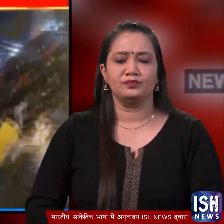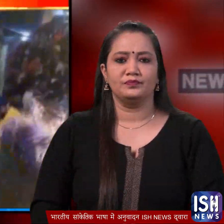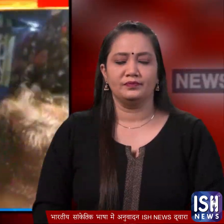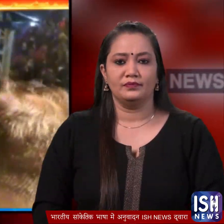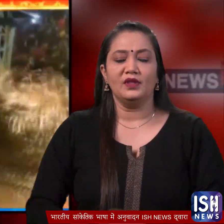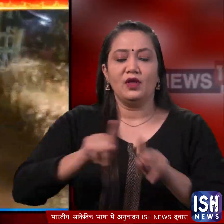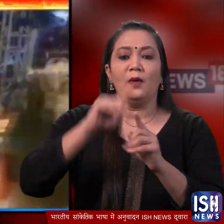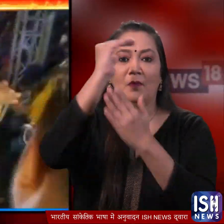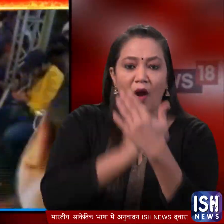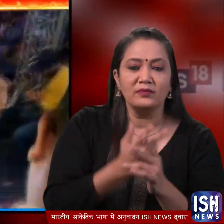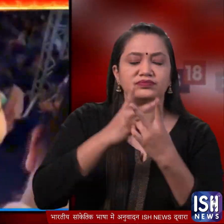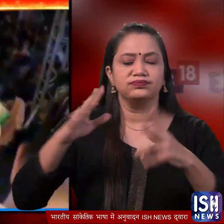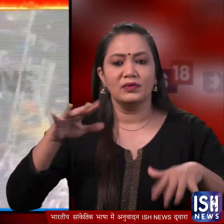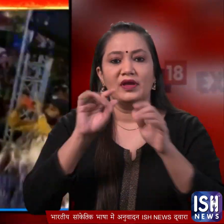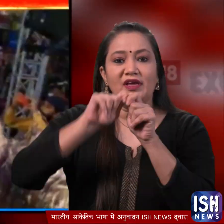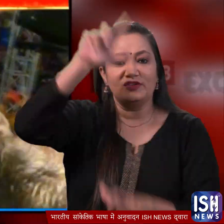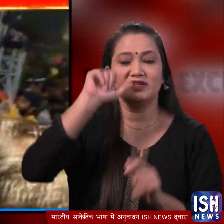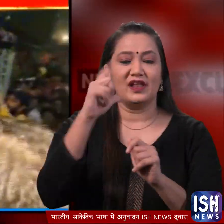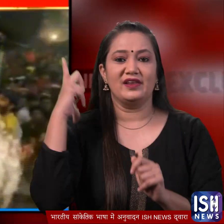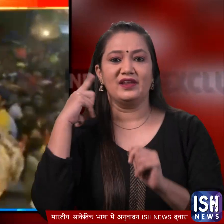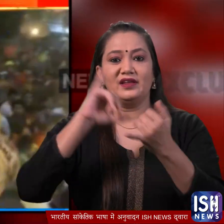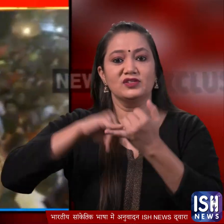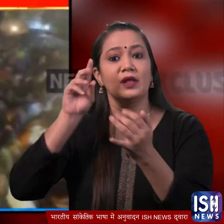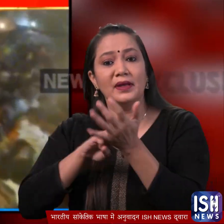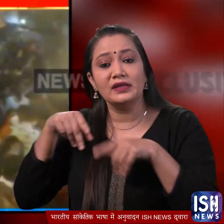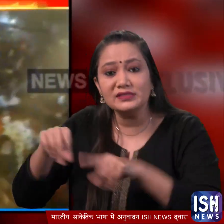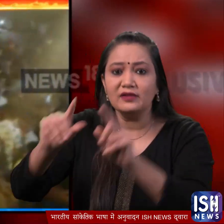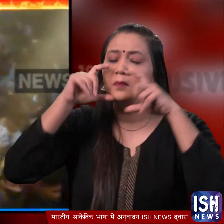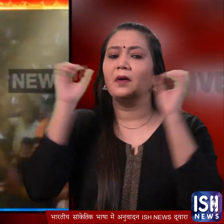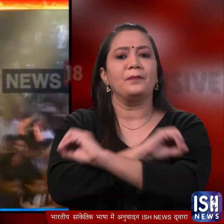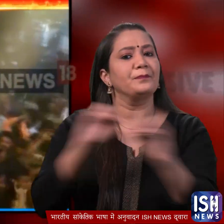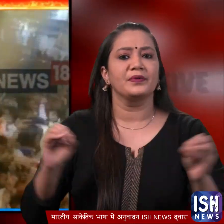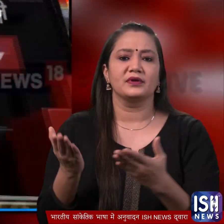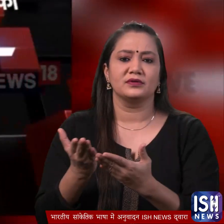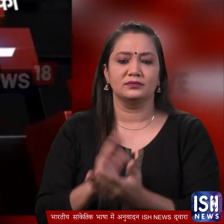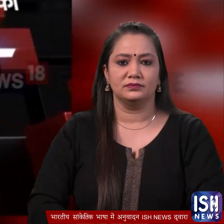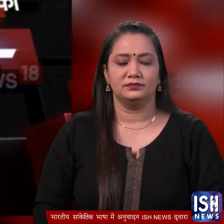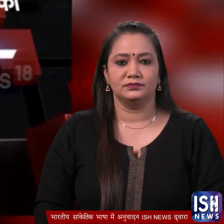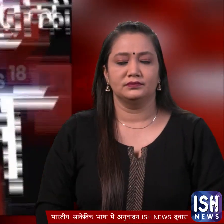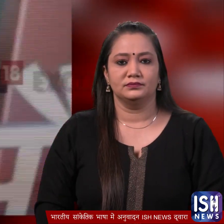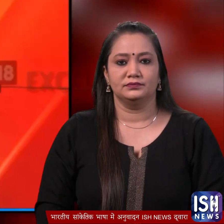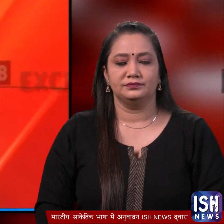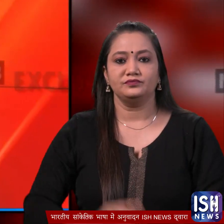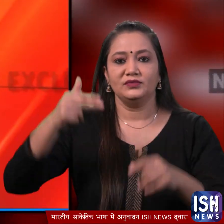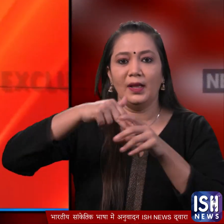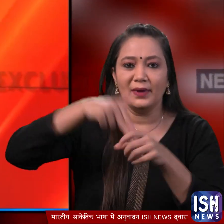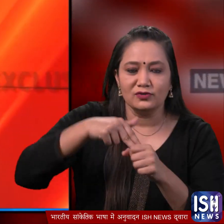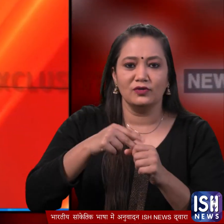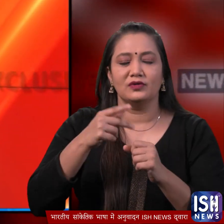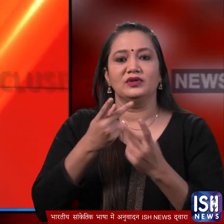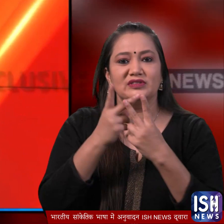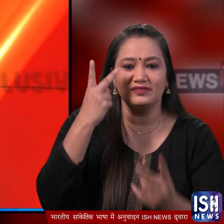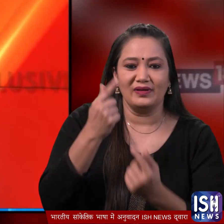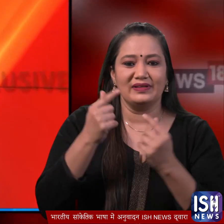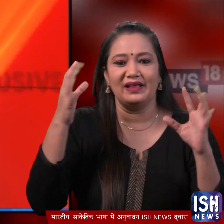इस कार्यक्रम को आयोजित करने वाली शिवसेना नेता शीतल मात्रे खुद भी मास्क लगाए नजर नहीं आई। पेट्रोल और डीजल की कीमतों पर शुरू